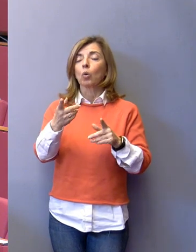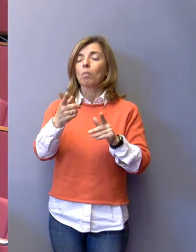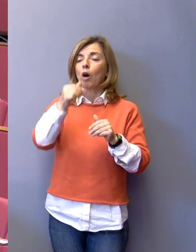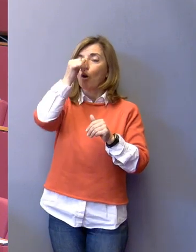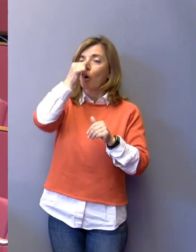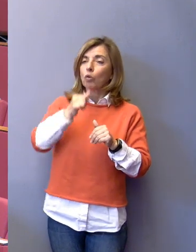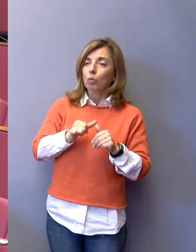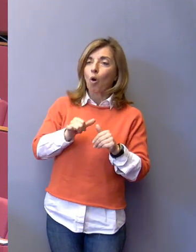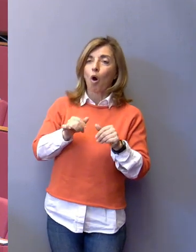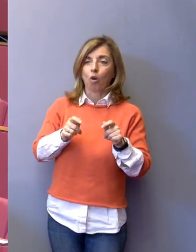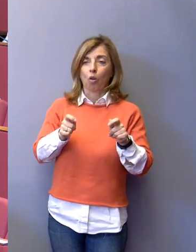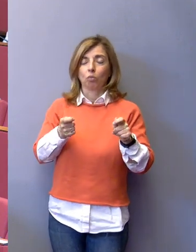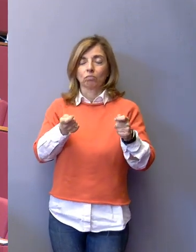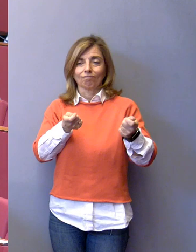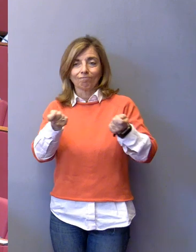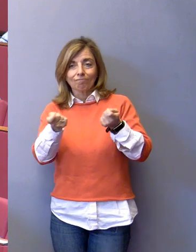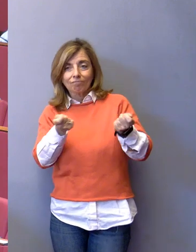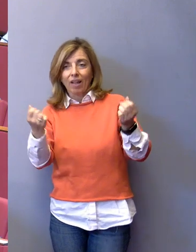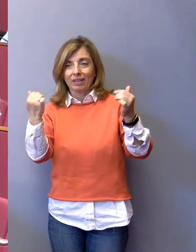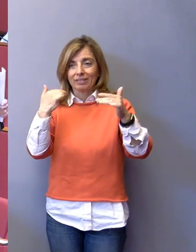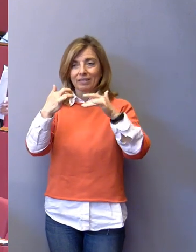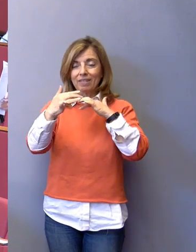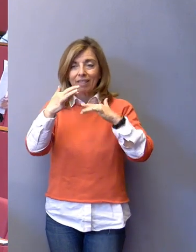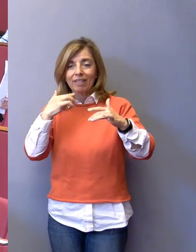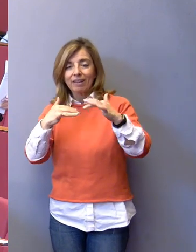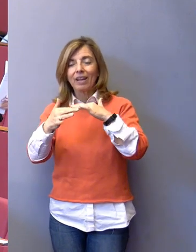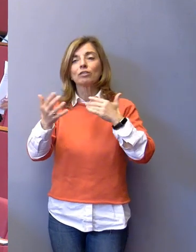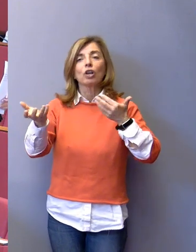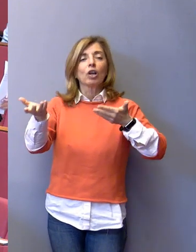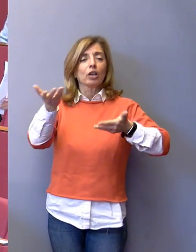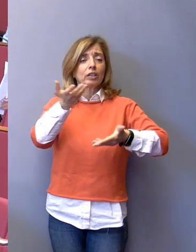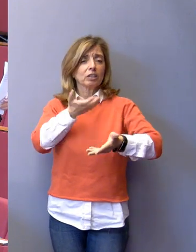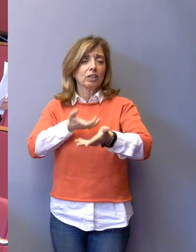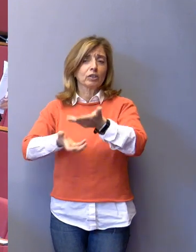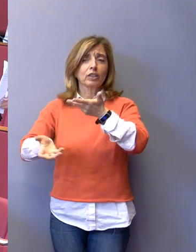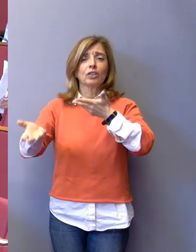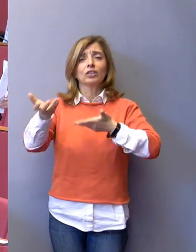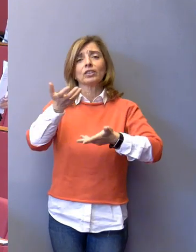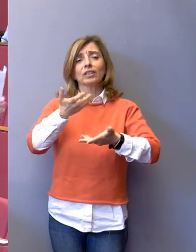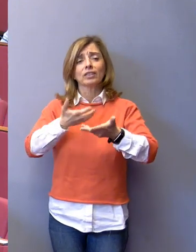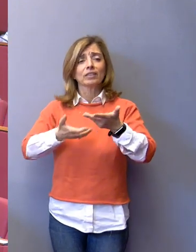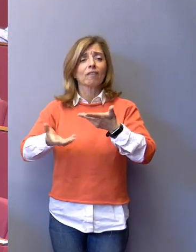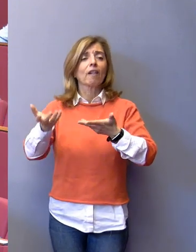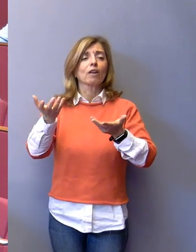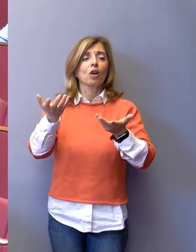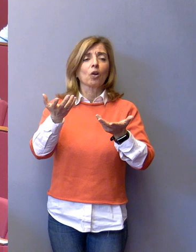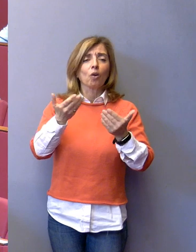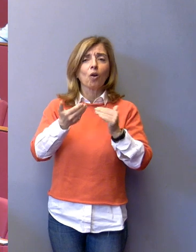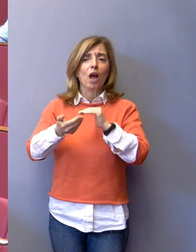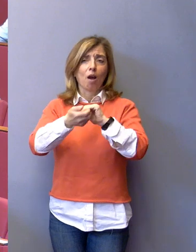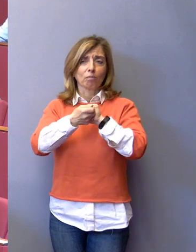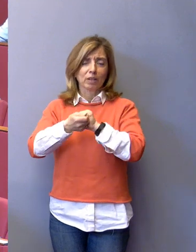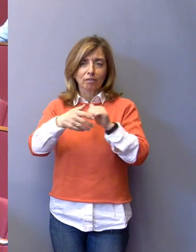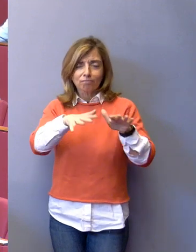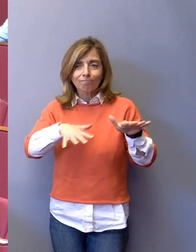che collabora con gli stakeholder Spero di non incorrere nessuna multa guardo i colleghi di Fratelli d'Italia